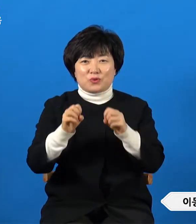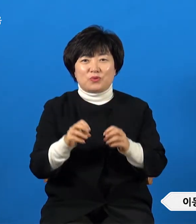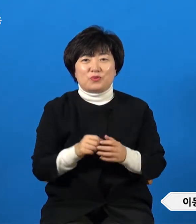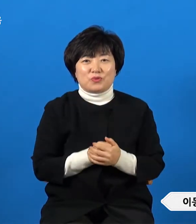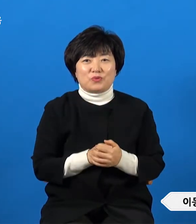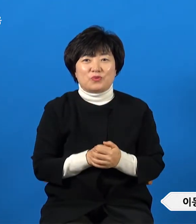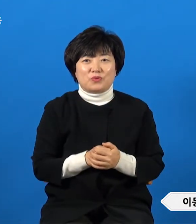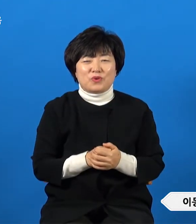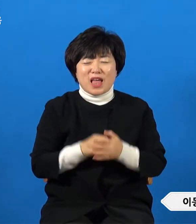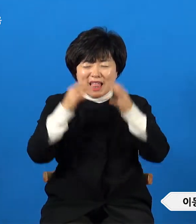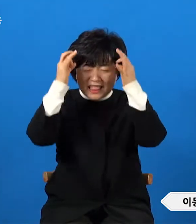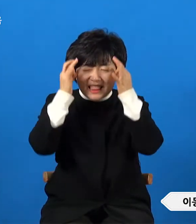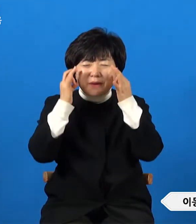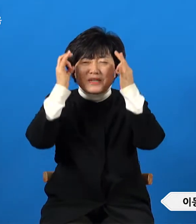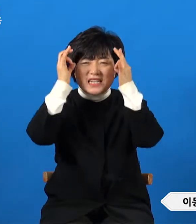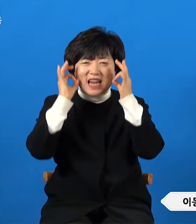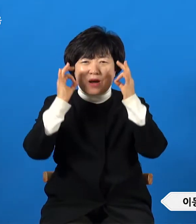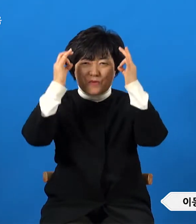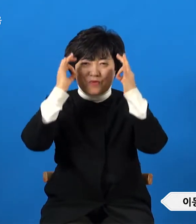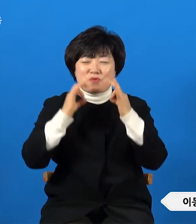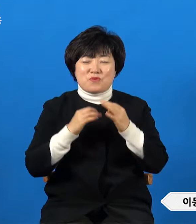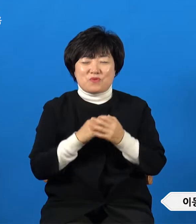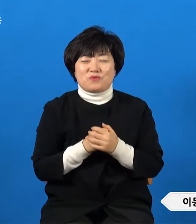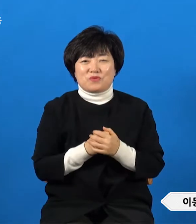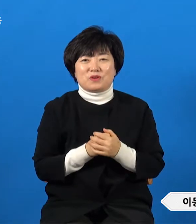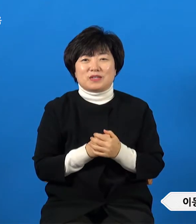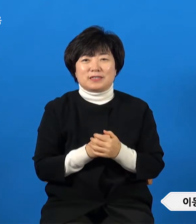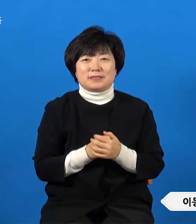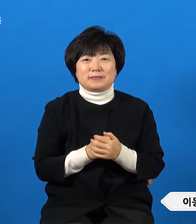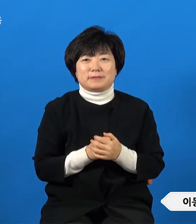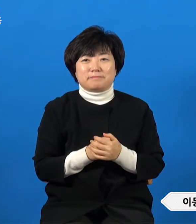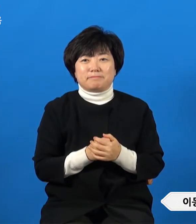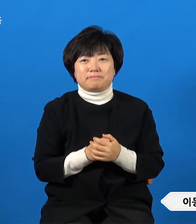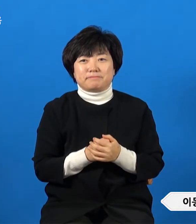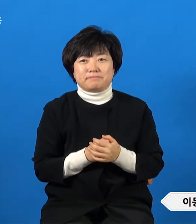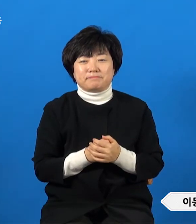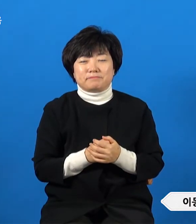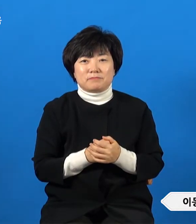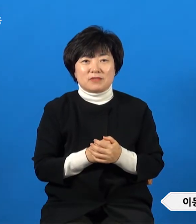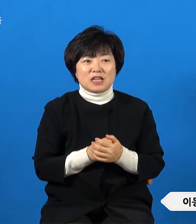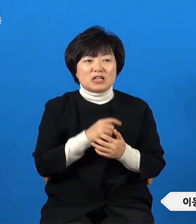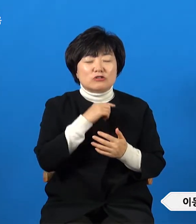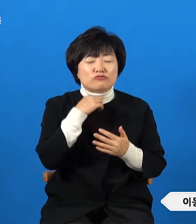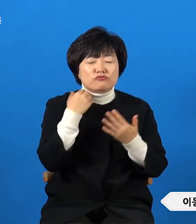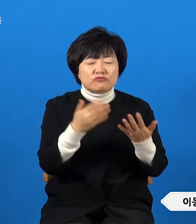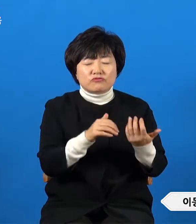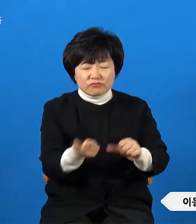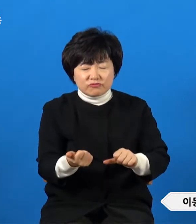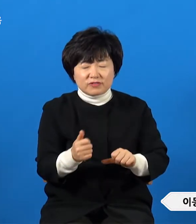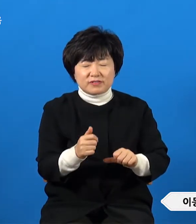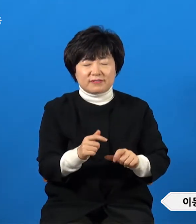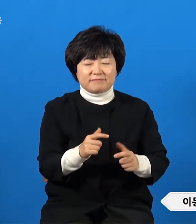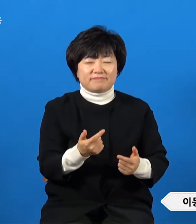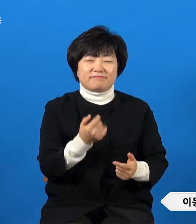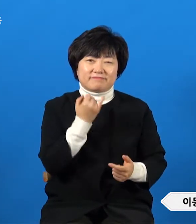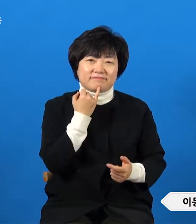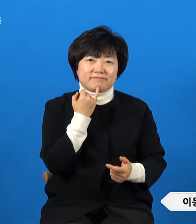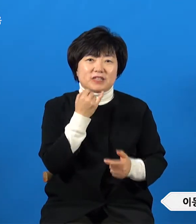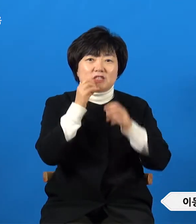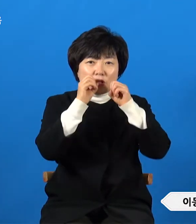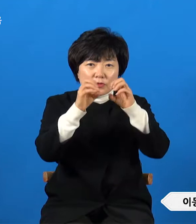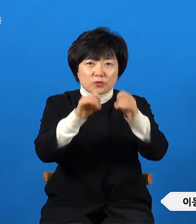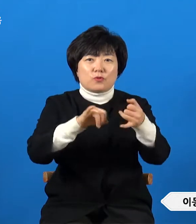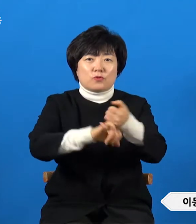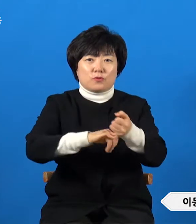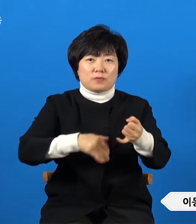그거 하라고 지금 얘기하는 거예요. 단기 선교 하라고. 네. 순교는 안 해도 괜찮아요. 뭐는 해요? 선교는 해야 돼요.